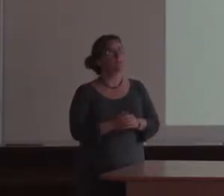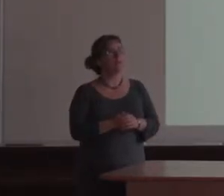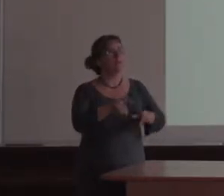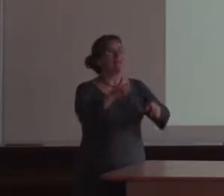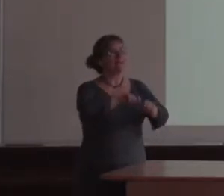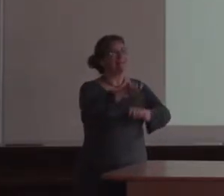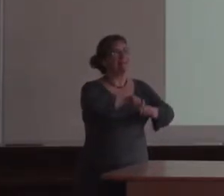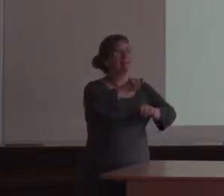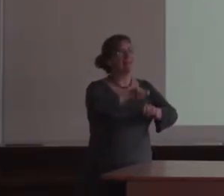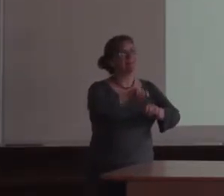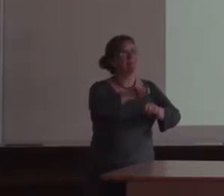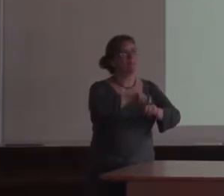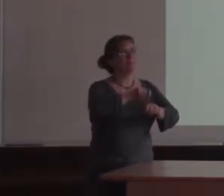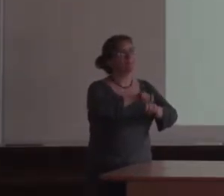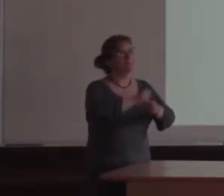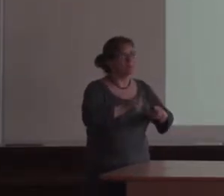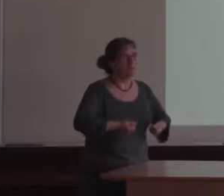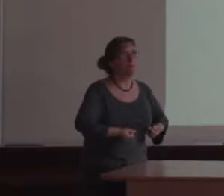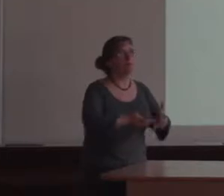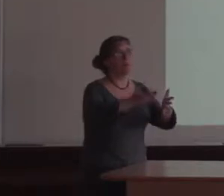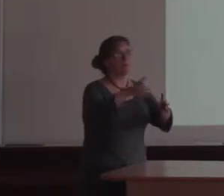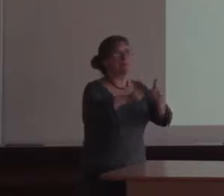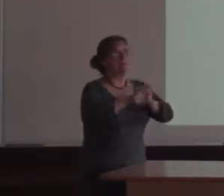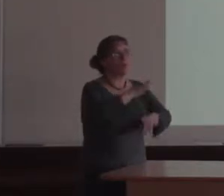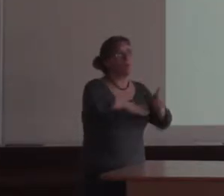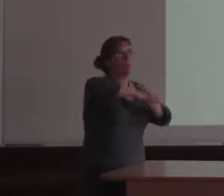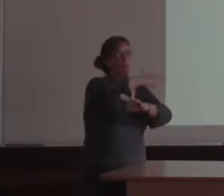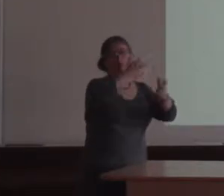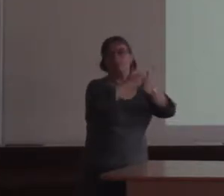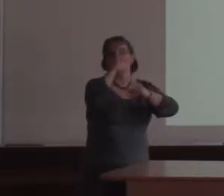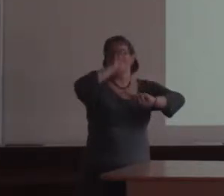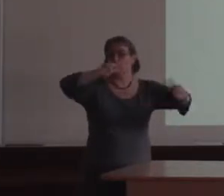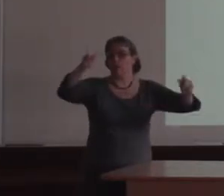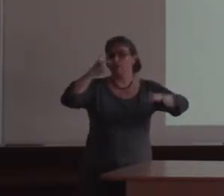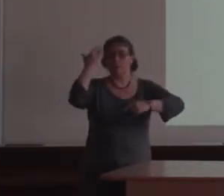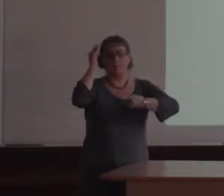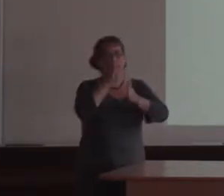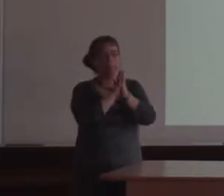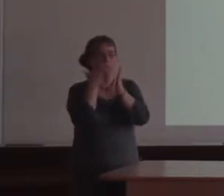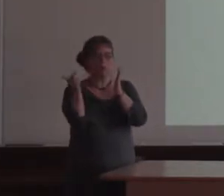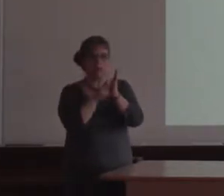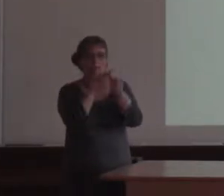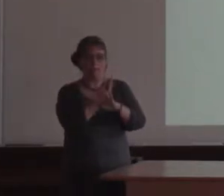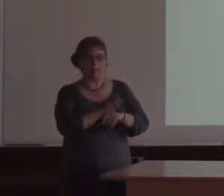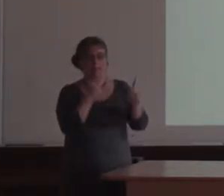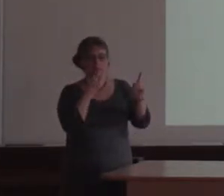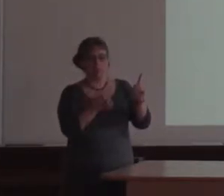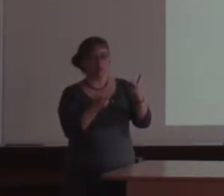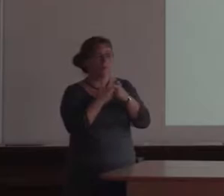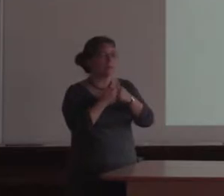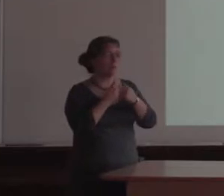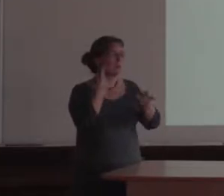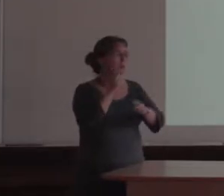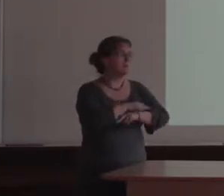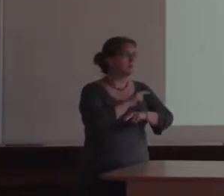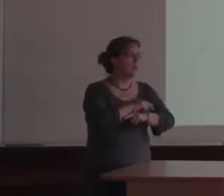pour éventuellement plusieurs environnements. Donc le cas d'usage le plus courant, c'est que vous écrivez une bibliothèque et vous avez envie de vous assurer qu'elle marche peut-être sur Python